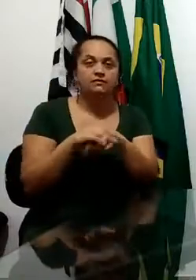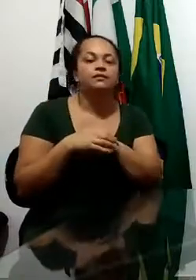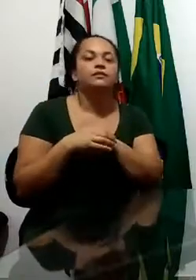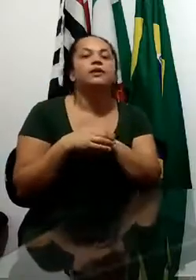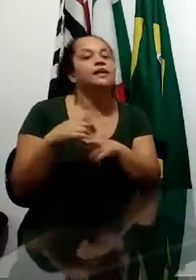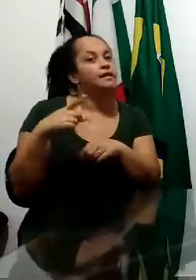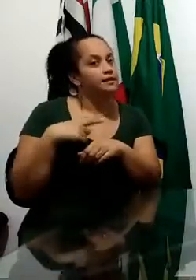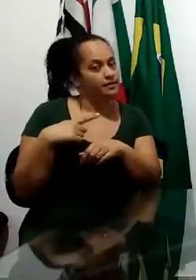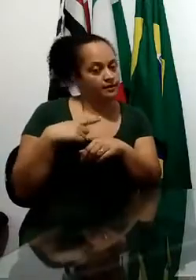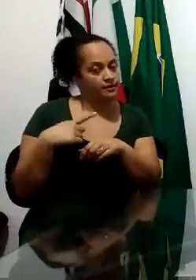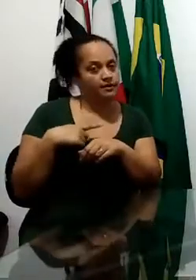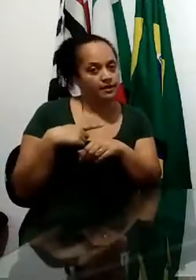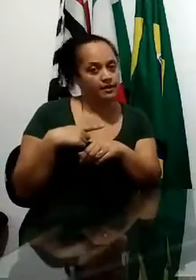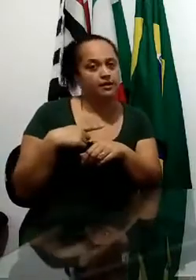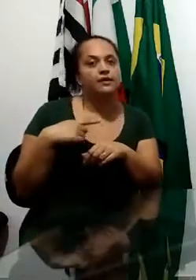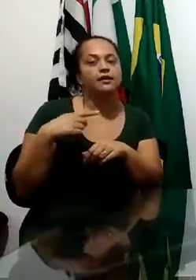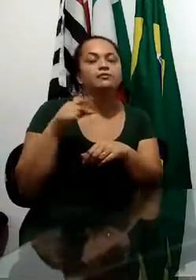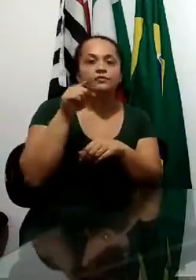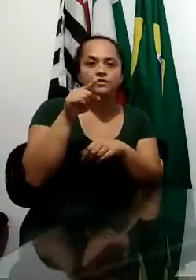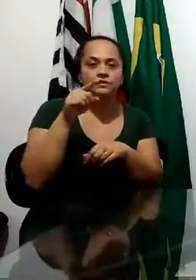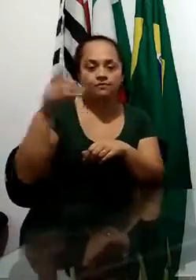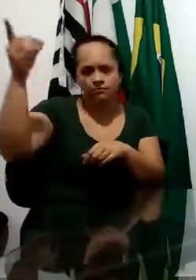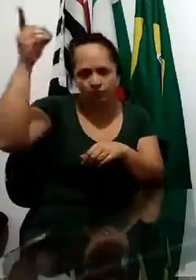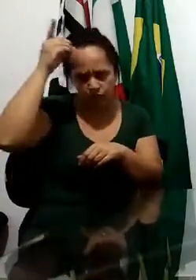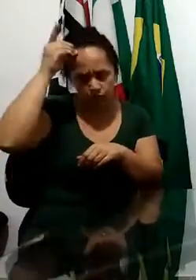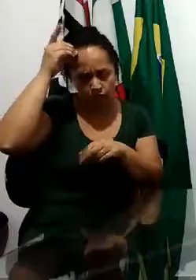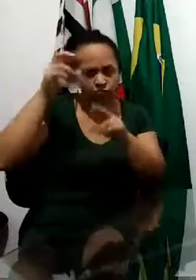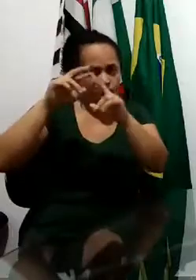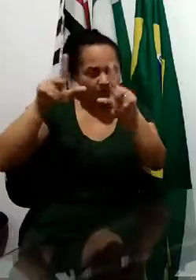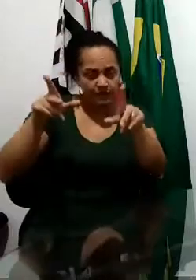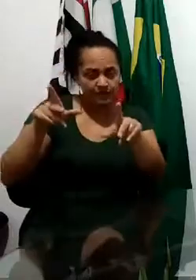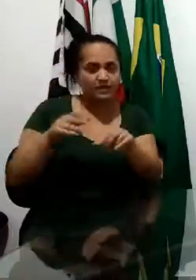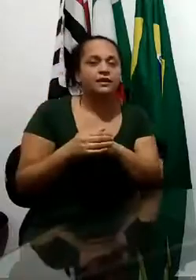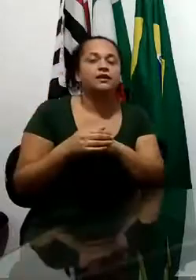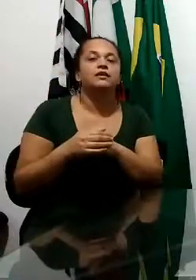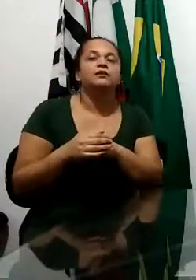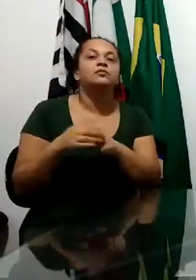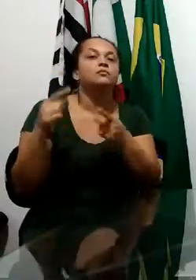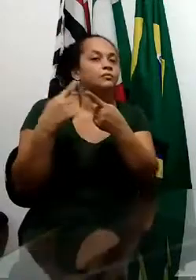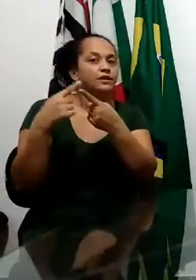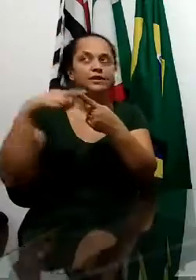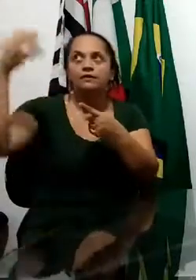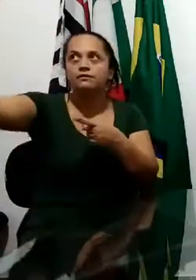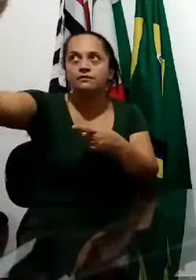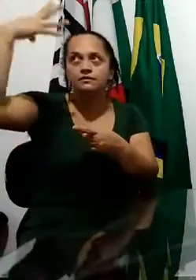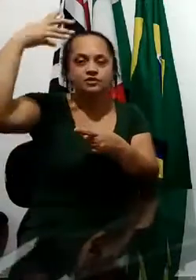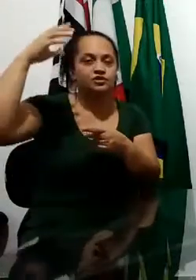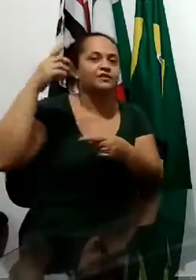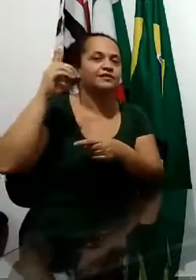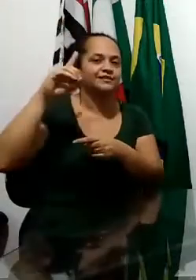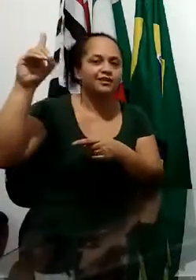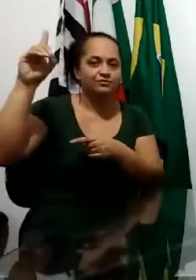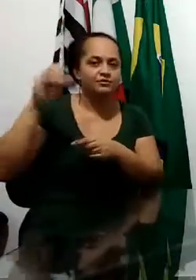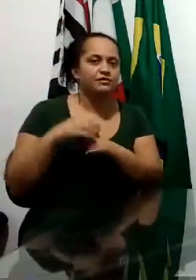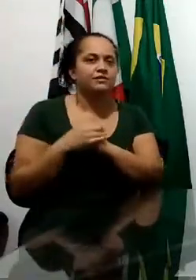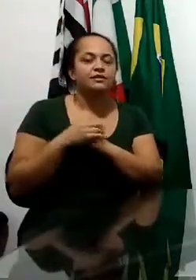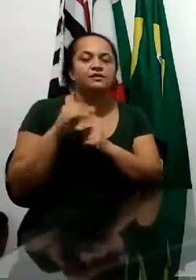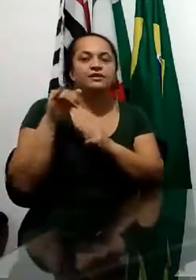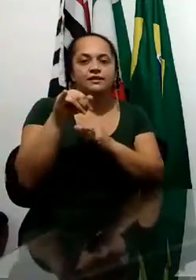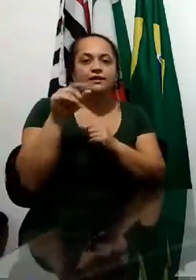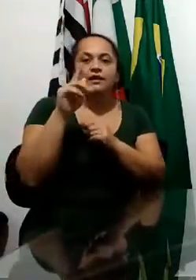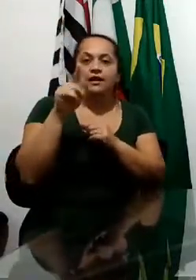porém, diferentes dons, segundo a graça que nos foi dada, se é profecia,